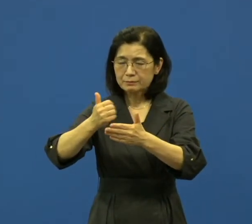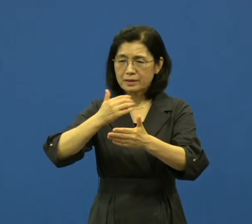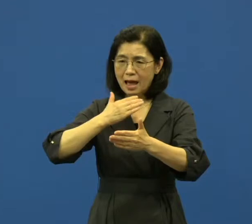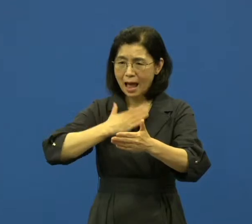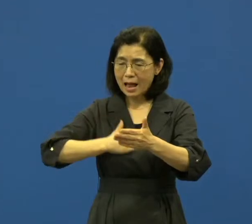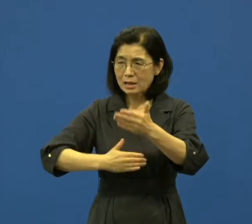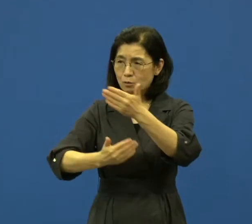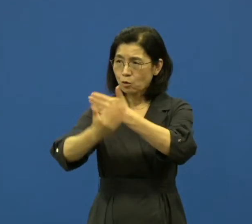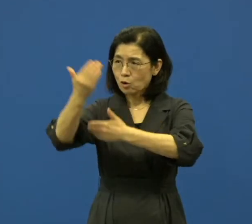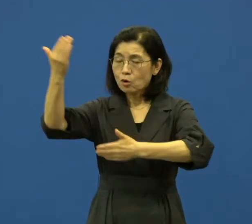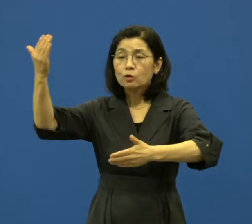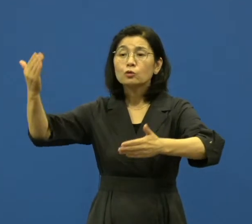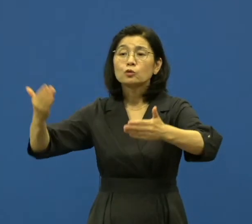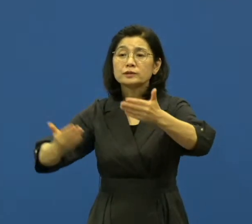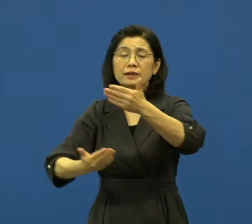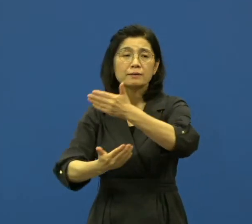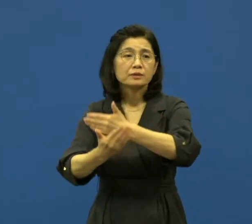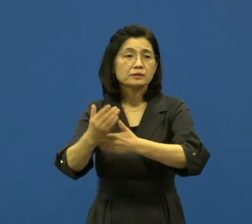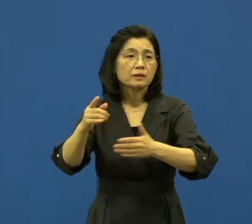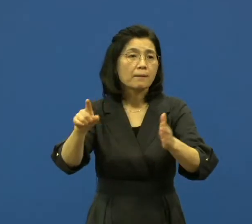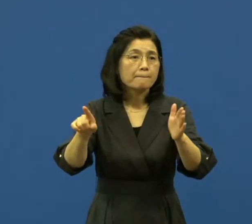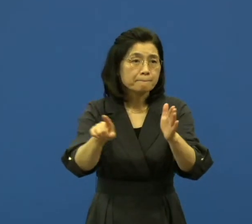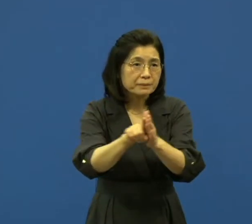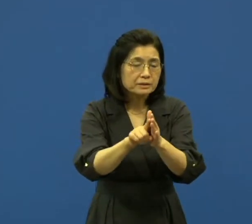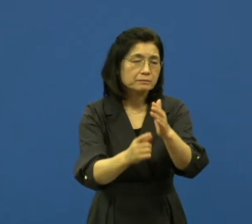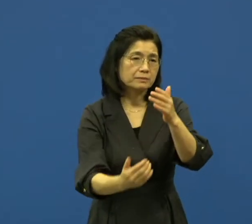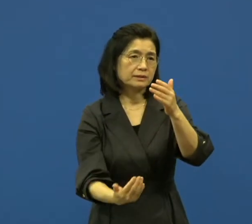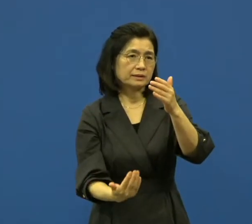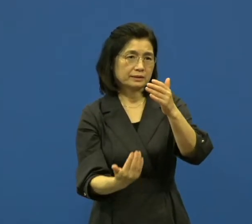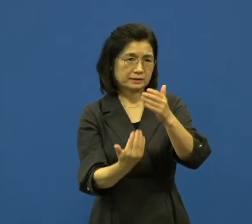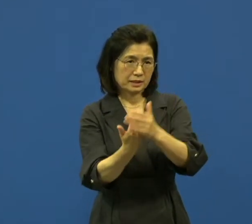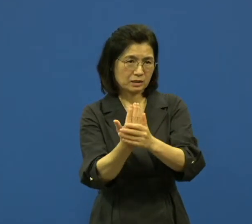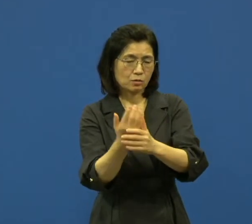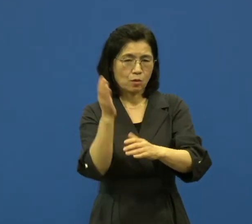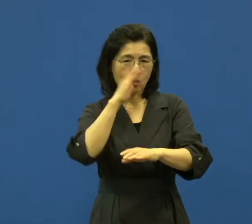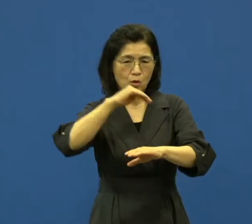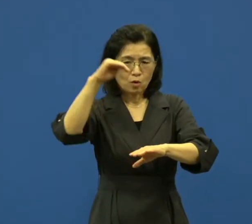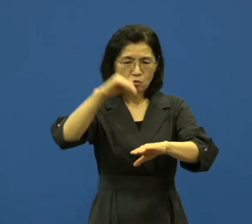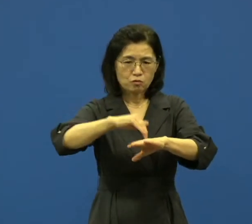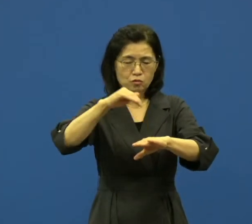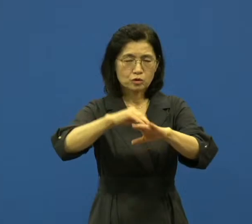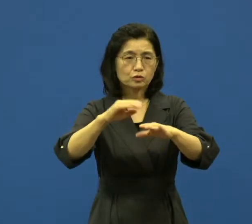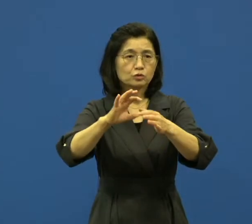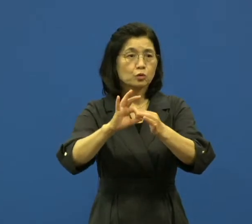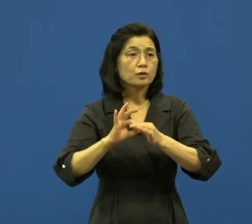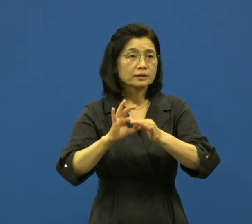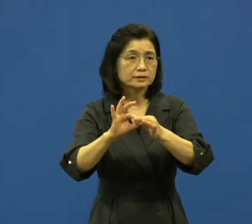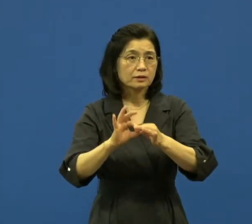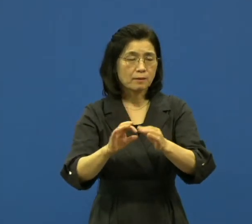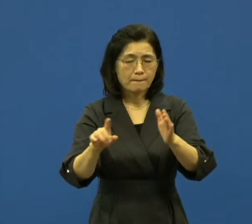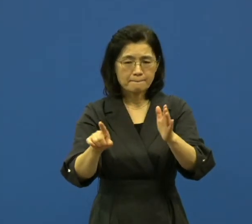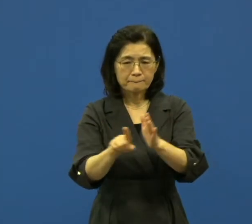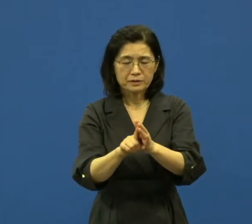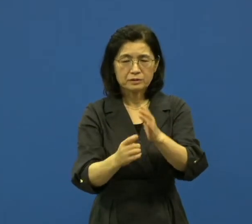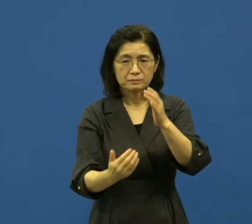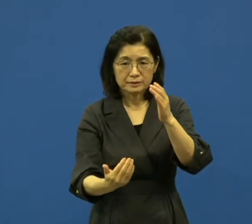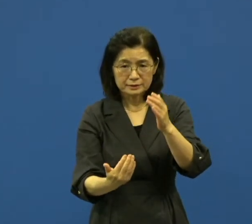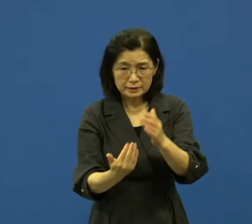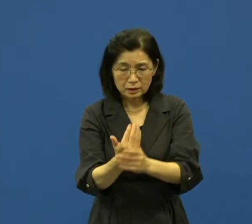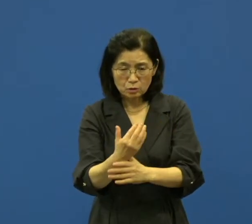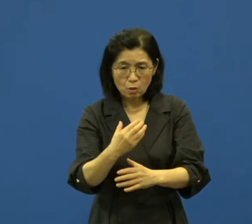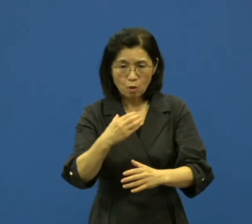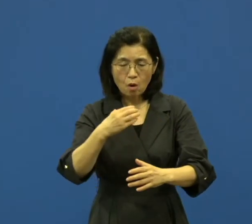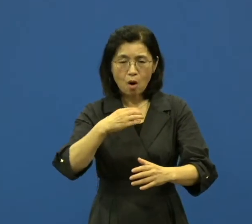경험, 그 믿음의 단련이 필요하다는 것입니다. 그런 단련을 거친 믿음은 적절한 순간에, 위기의 순간에 빛을 발하게